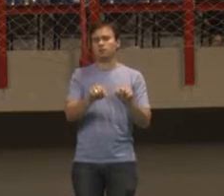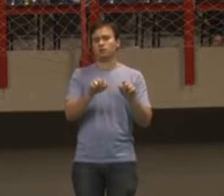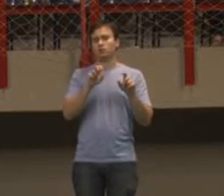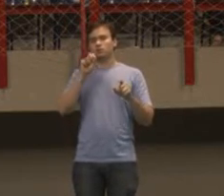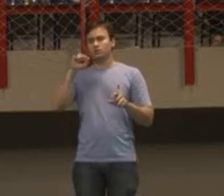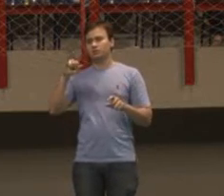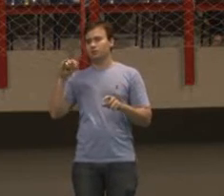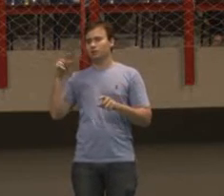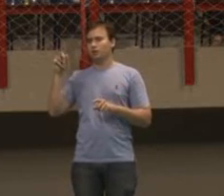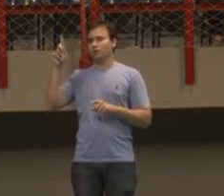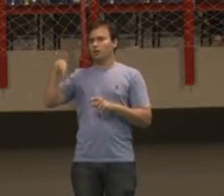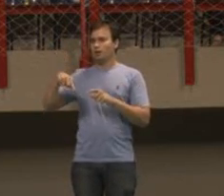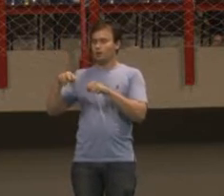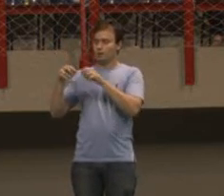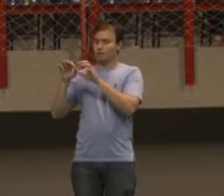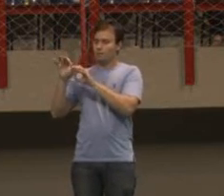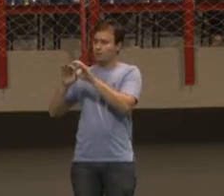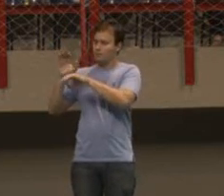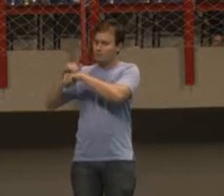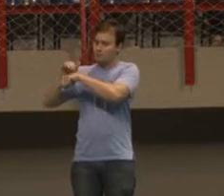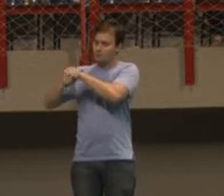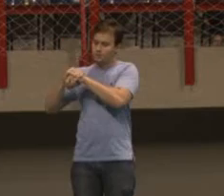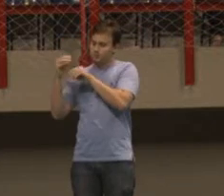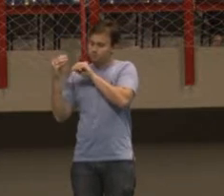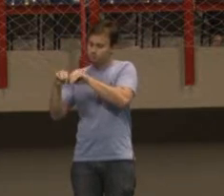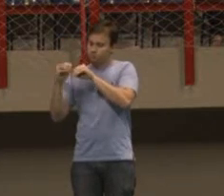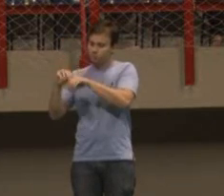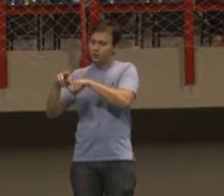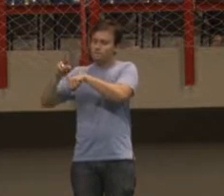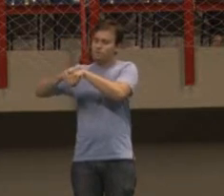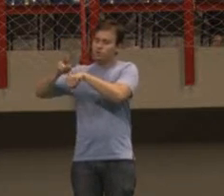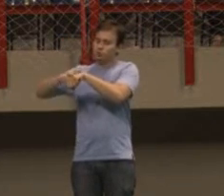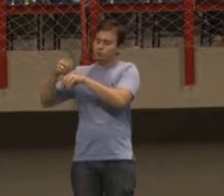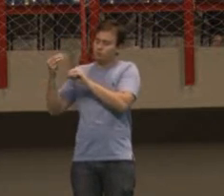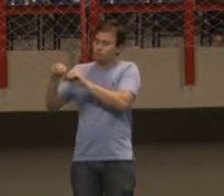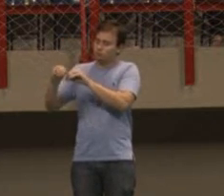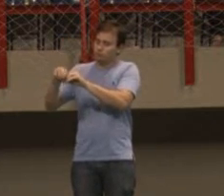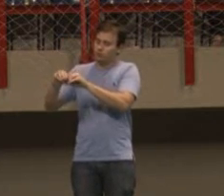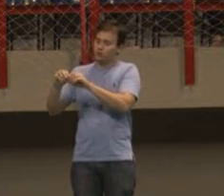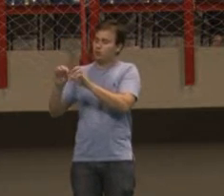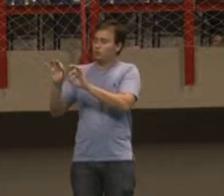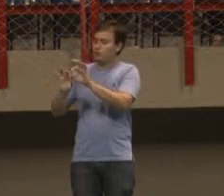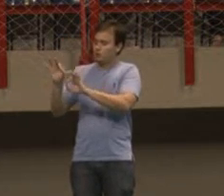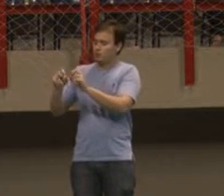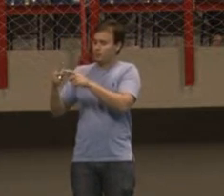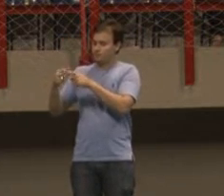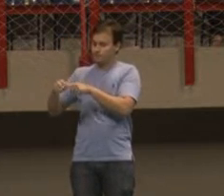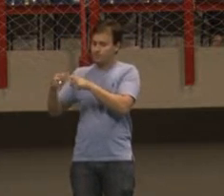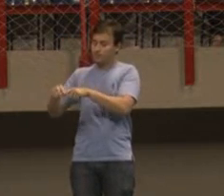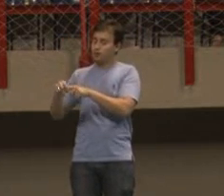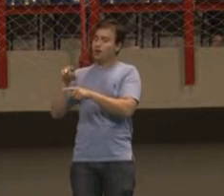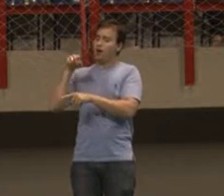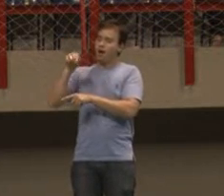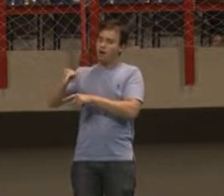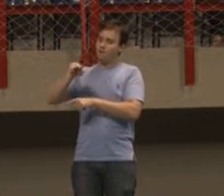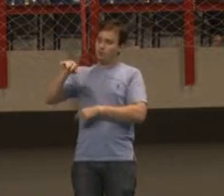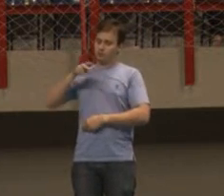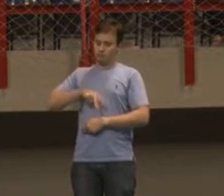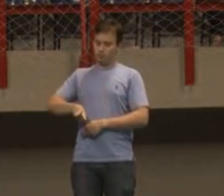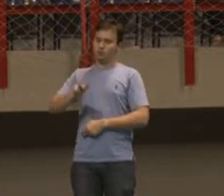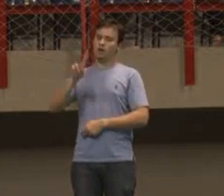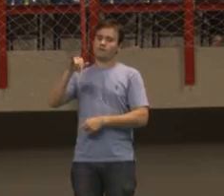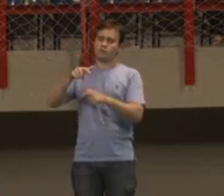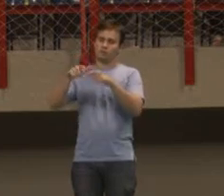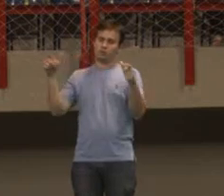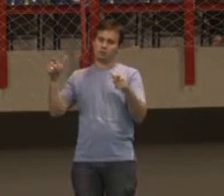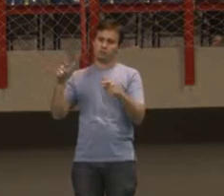na artificial, porque nós fazemos o que, pessoal? Implantamos vários ovócitos. Para que eu possa terminar, só mais